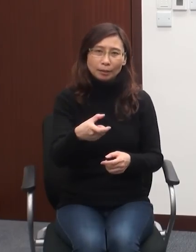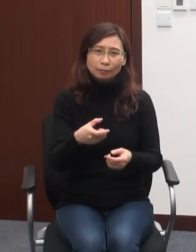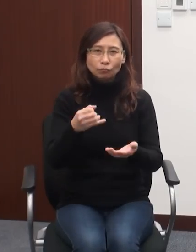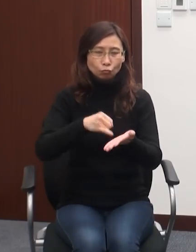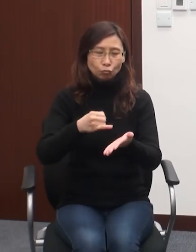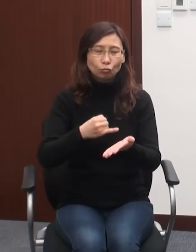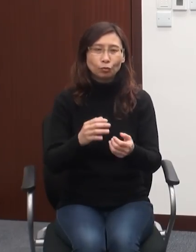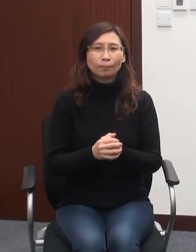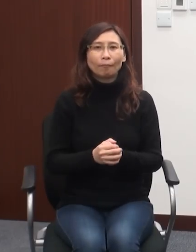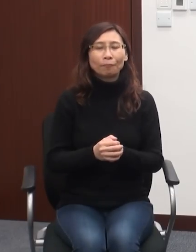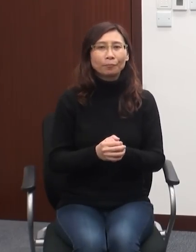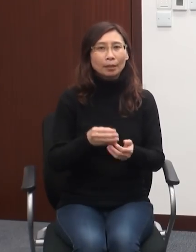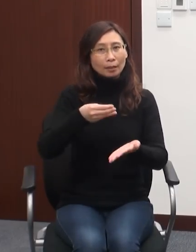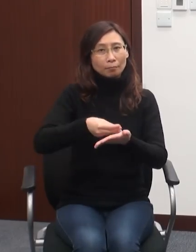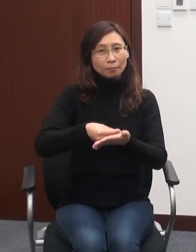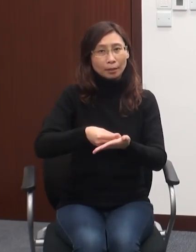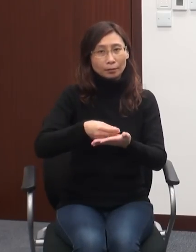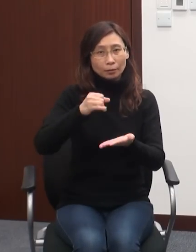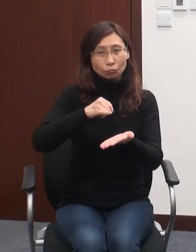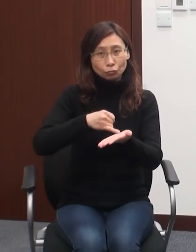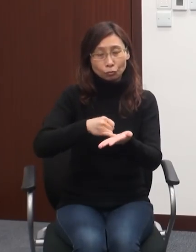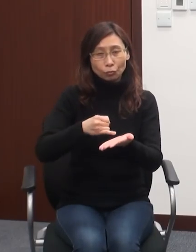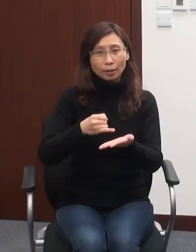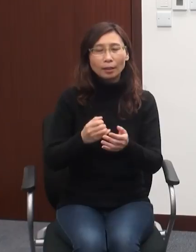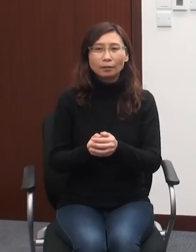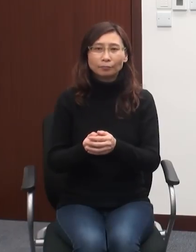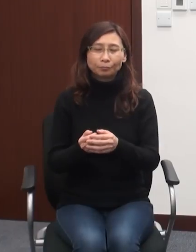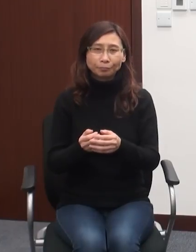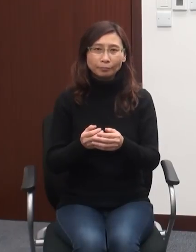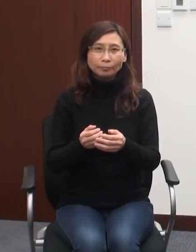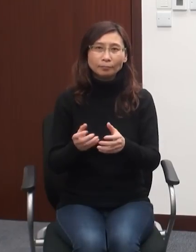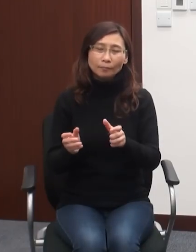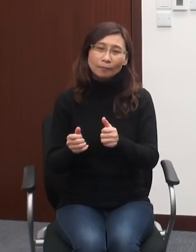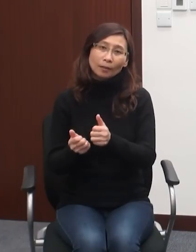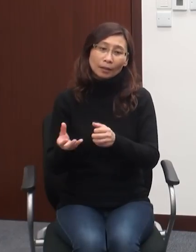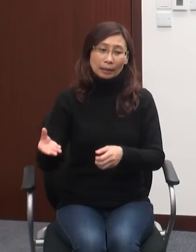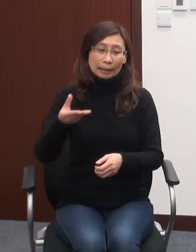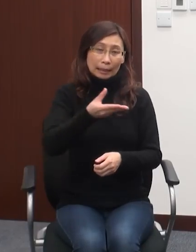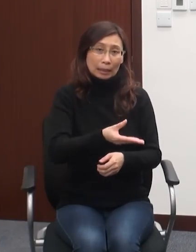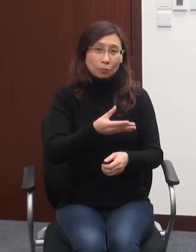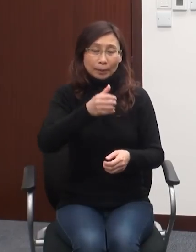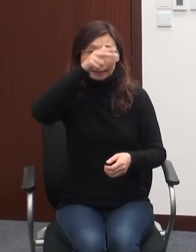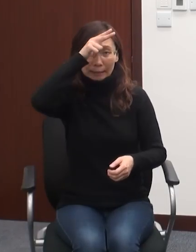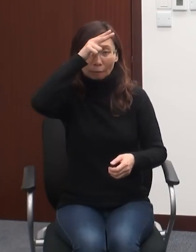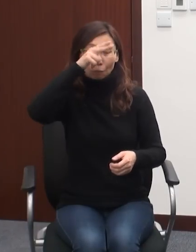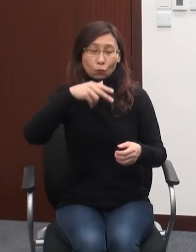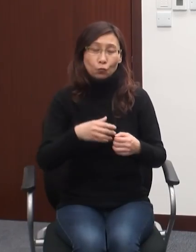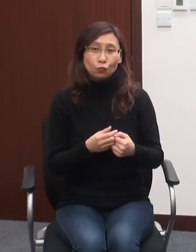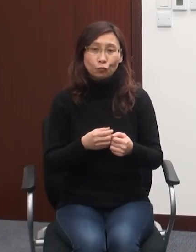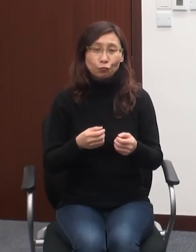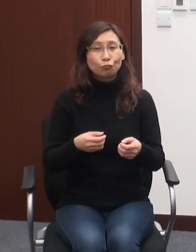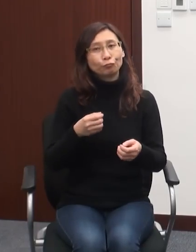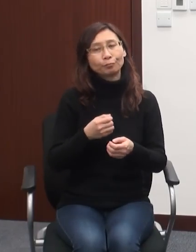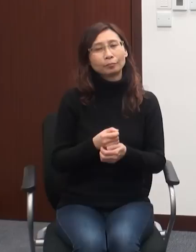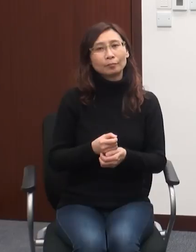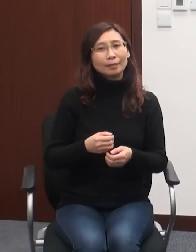可以撥落去做政府嘅開支，即係財政嘅來源，但係由於高地價嘅政策咧，咁就造成